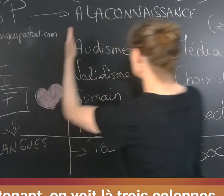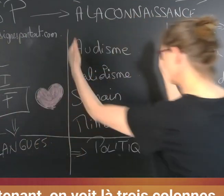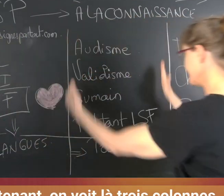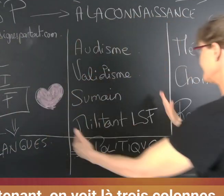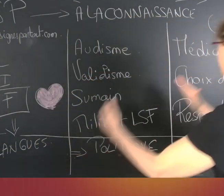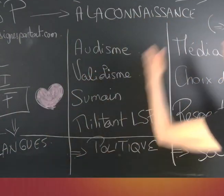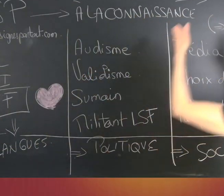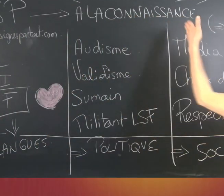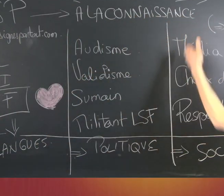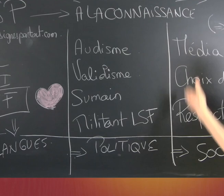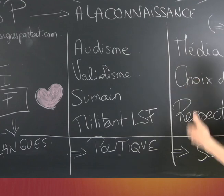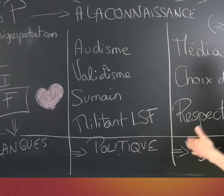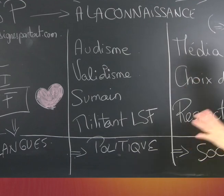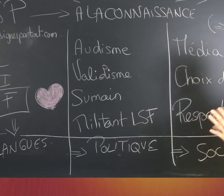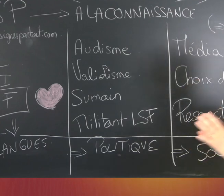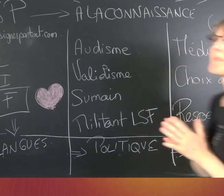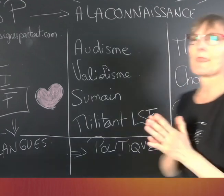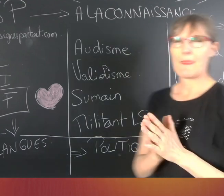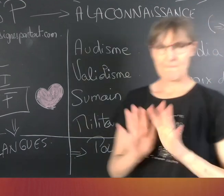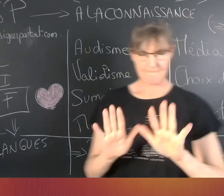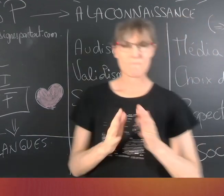Maintenant, on voit là trois colonnes.